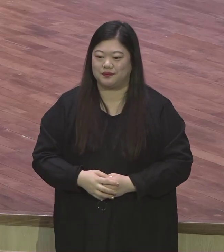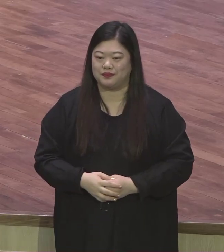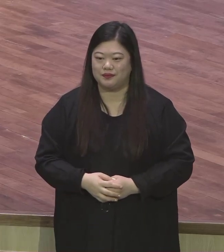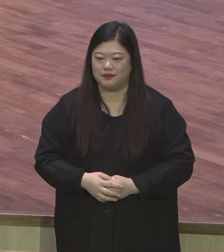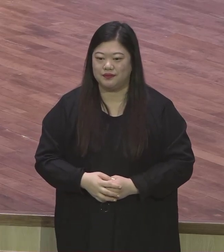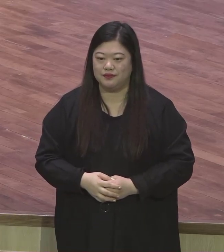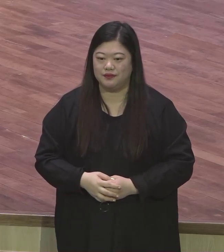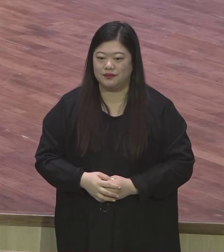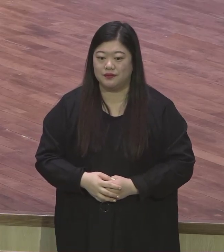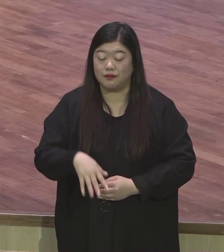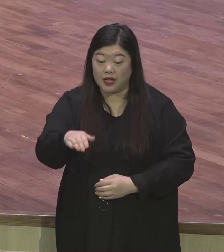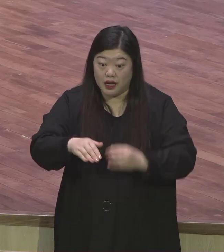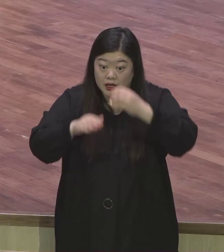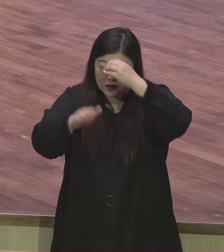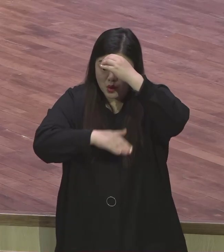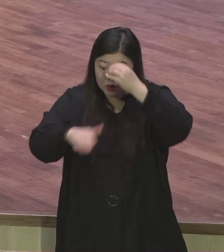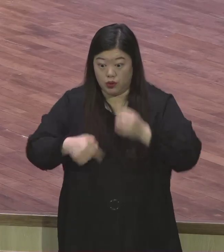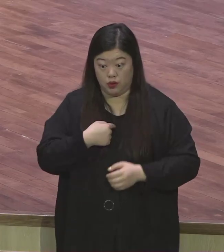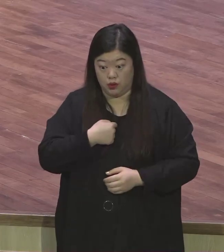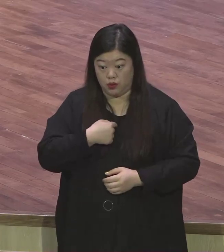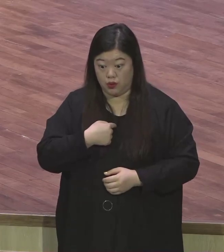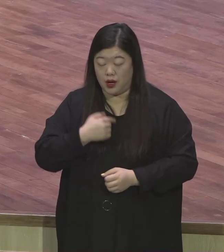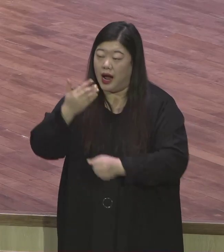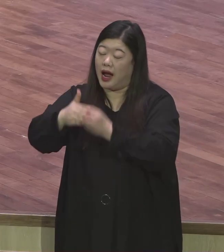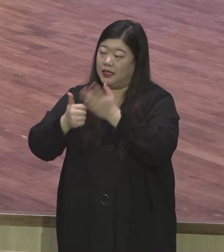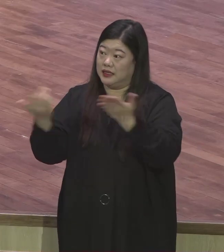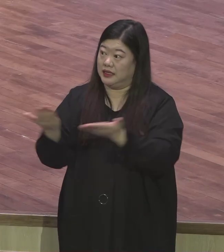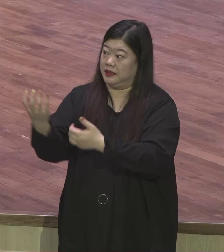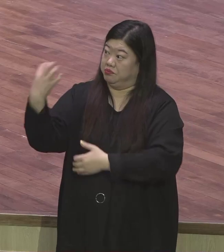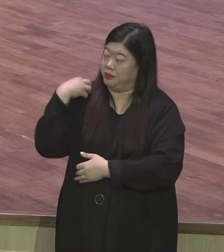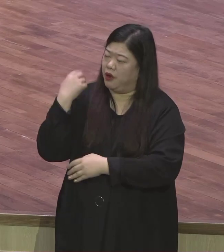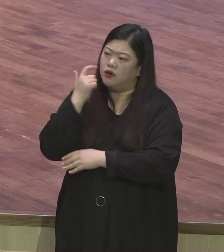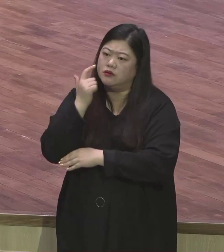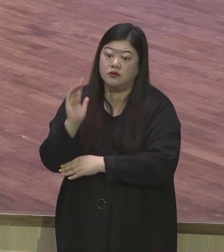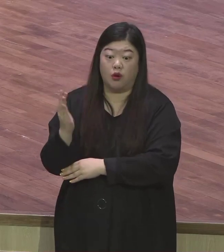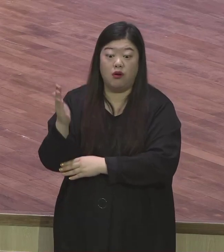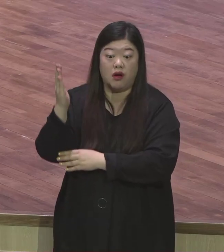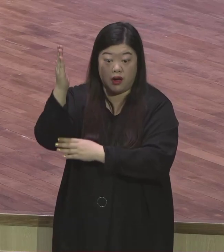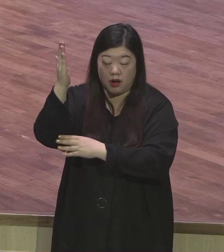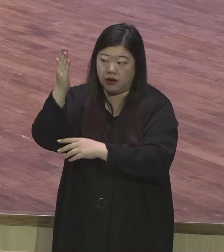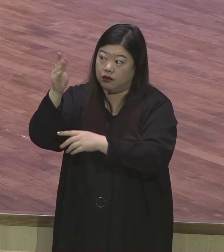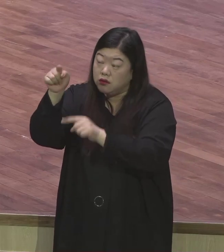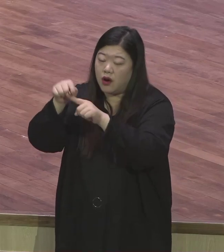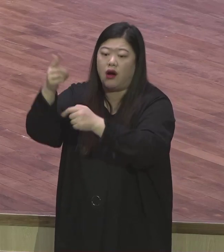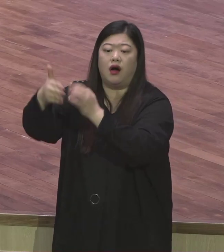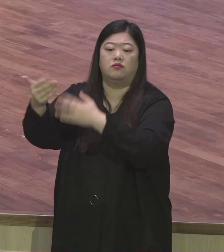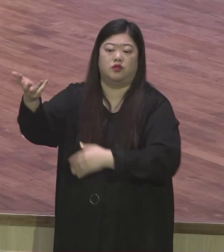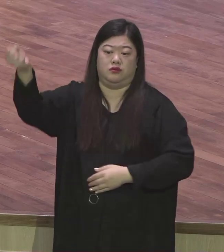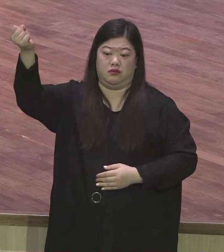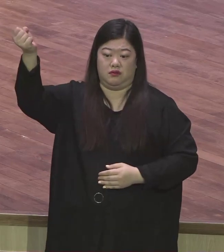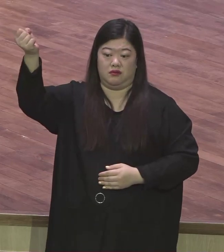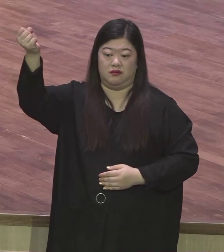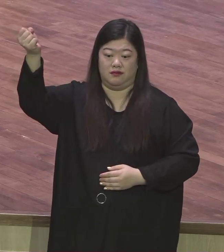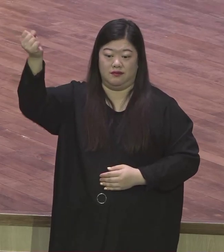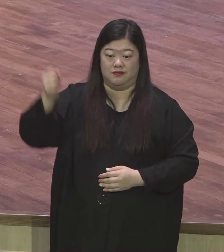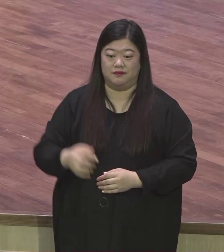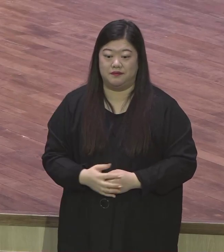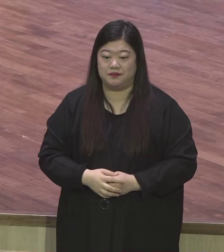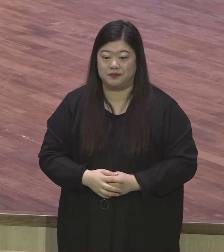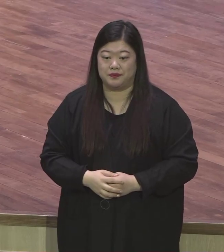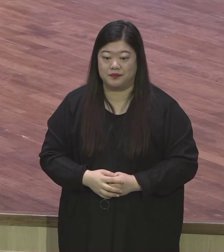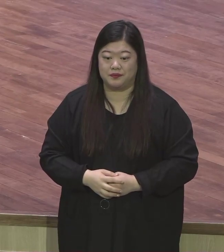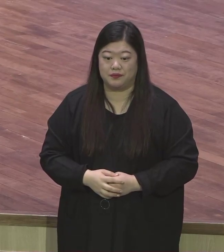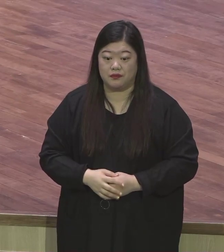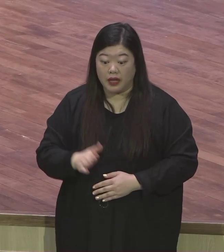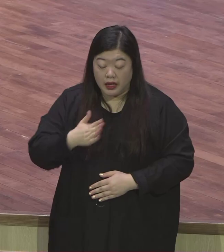우리가 영광스러운 성도의 사명을 감당함으로써 하나님께 영광을 돌릴 수가 있습니다. 우리에게 주신